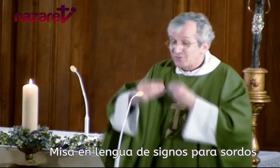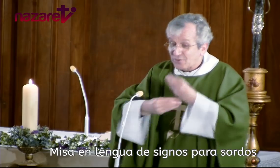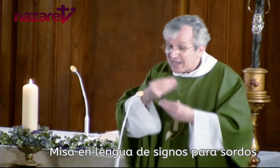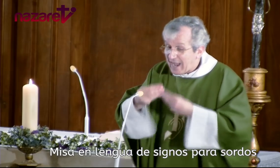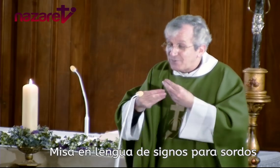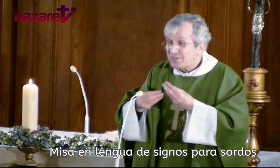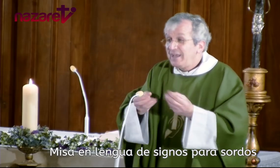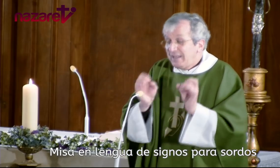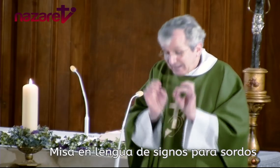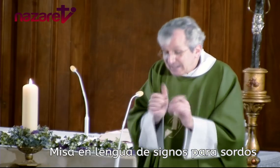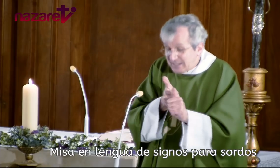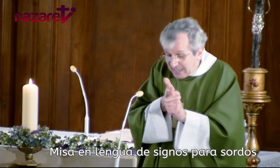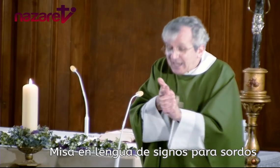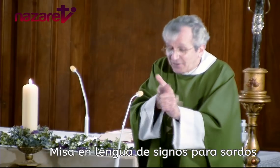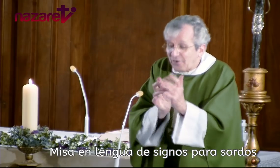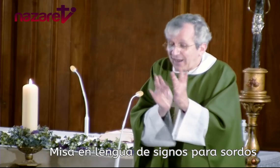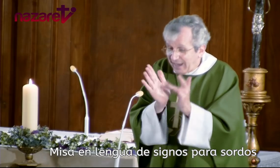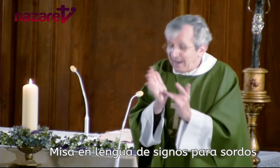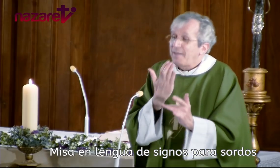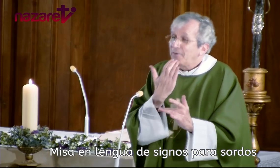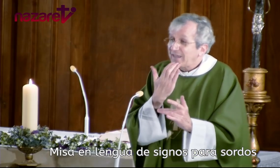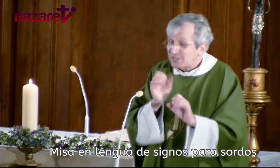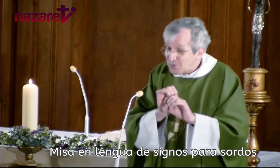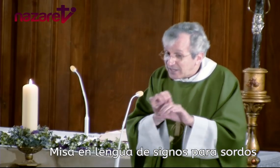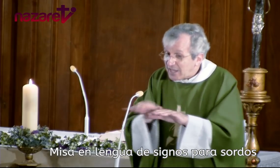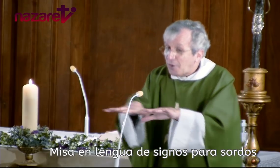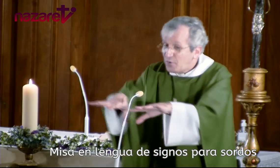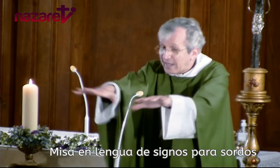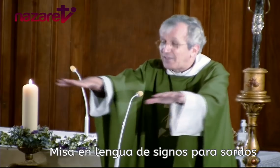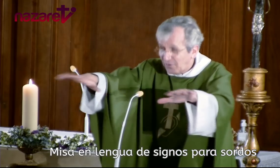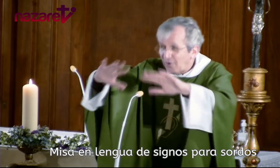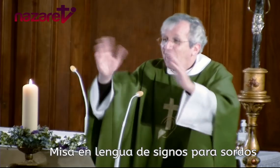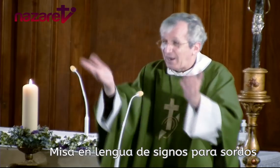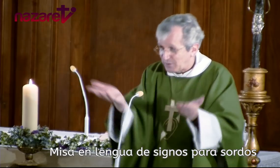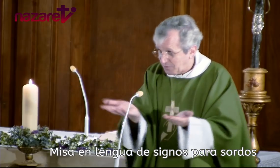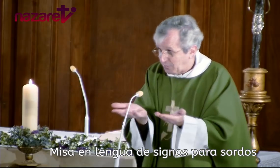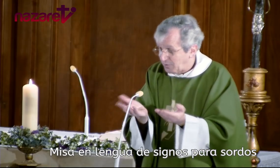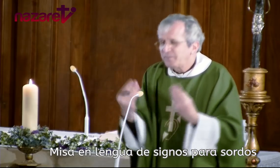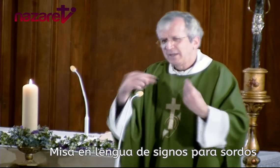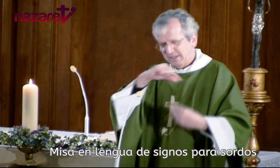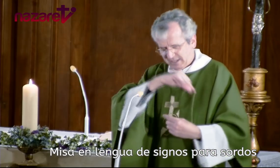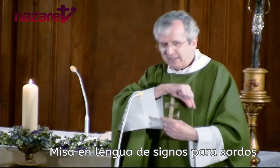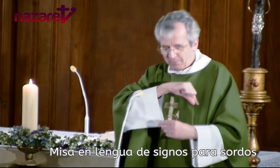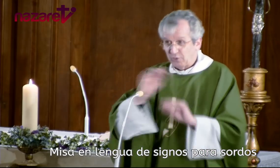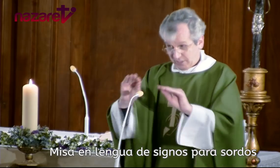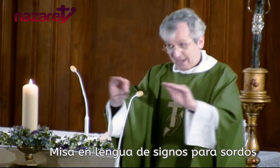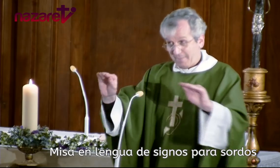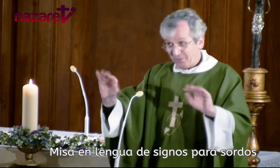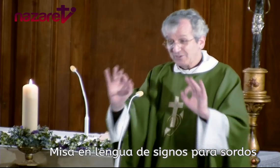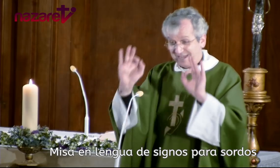nosotros hagamos siguiendo el ejemplo de Jesús y comunicándolo a nuestro mundo. Sintámonos llamados a